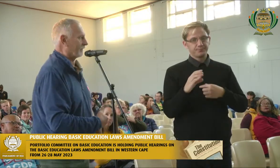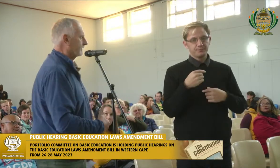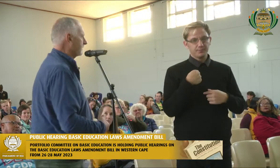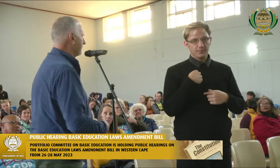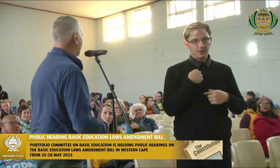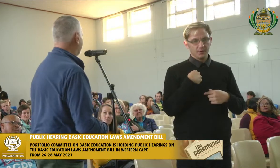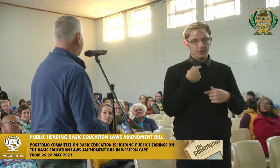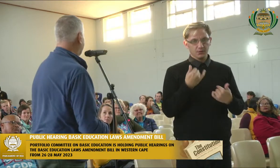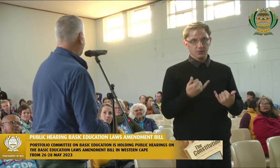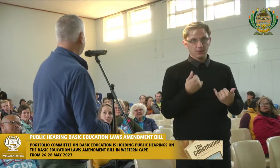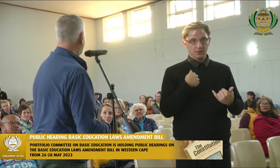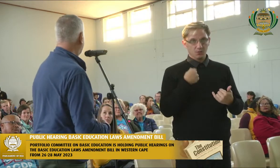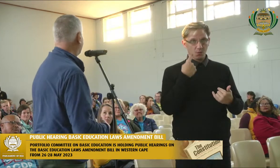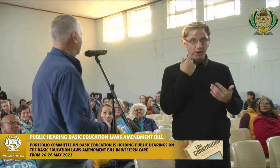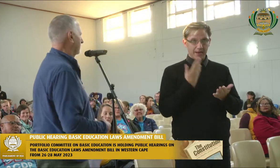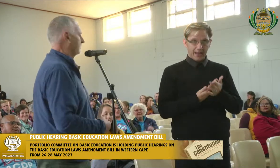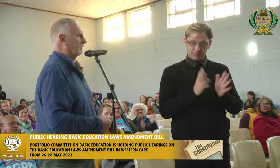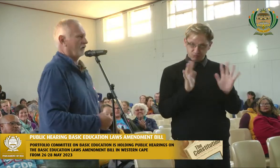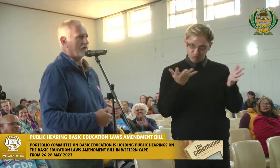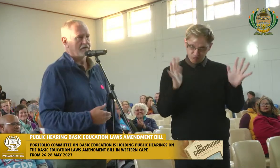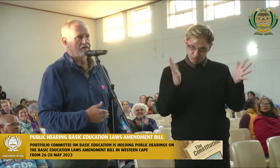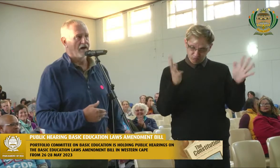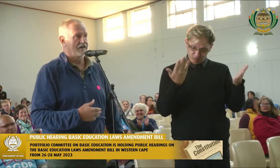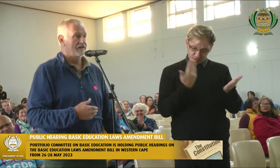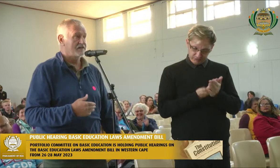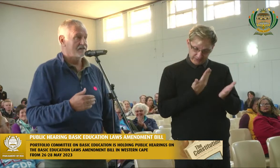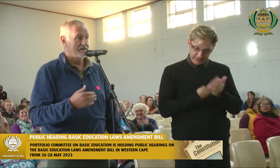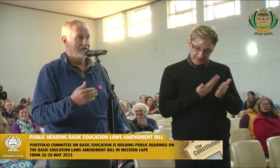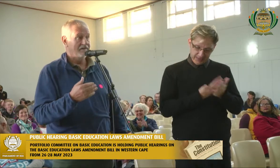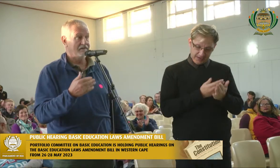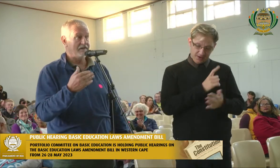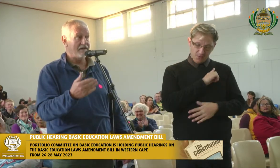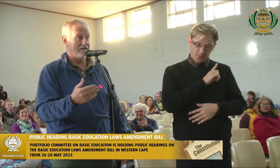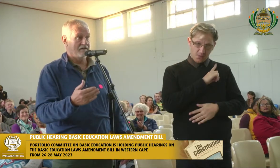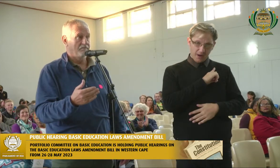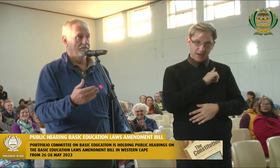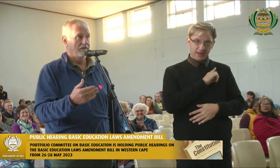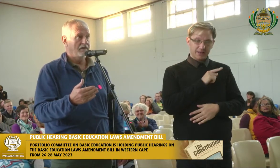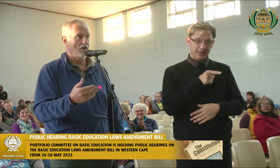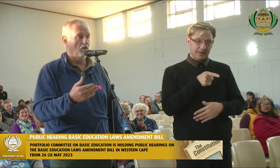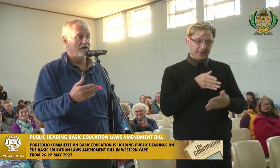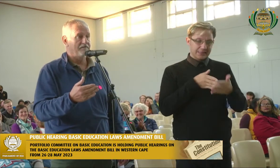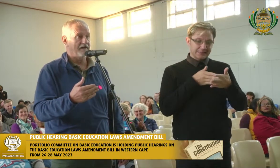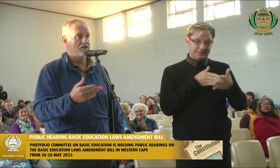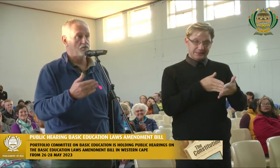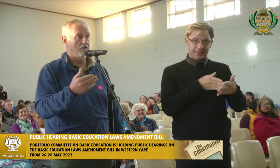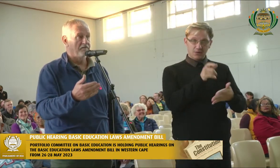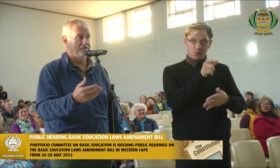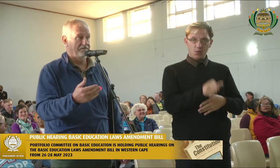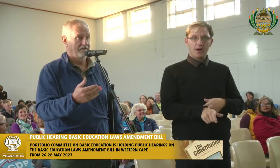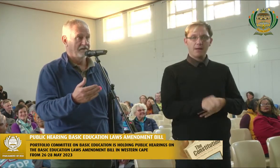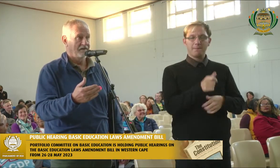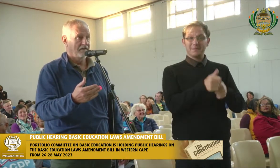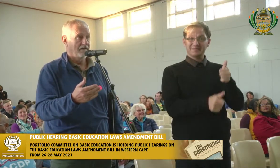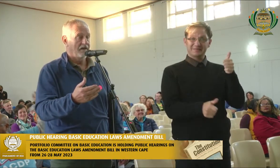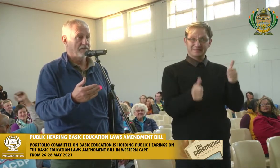ons kan hande klap daarvoor, wagdag. Daar is teen die